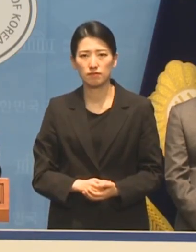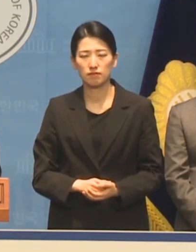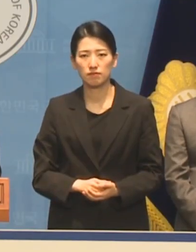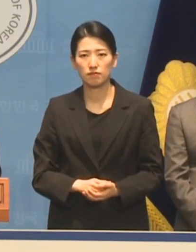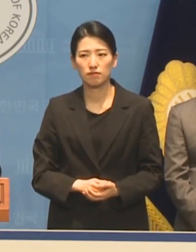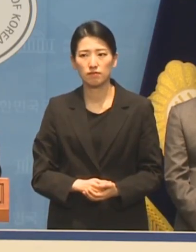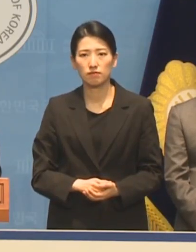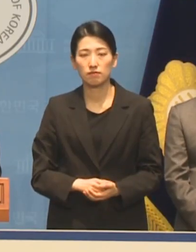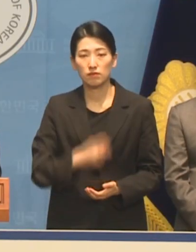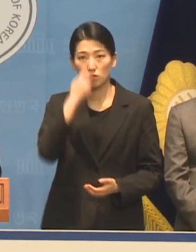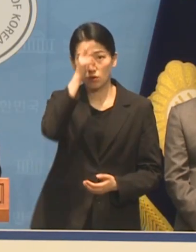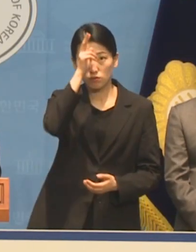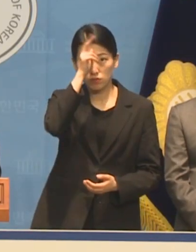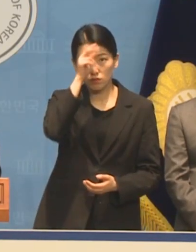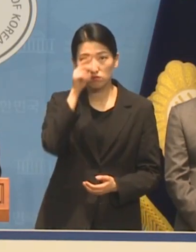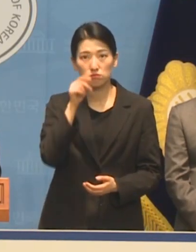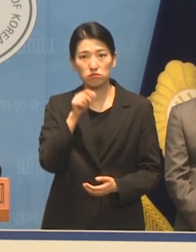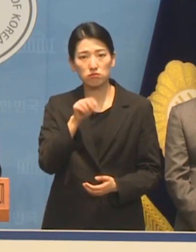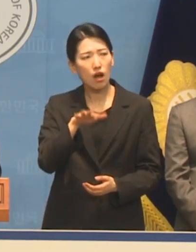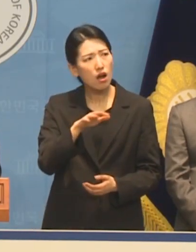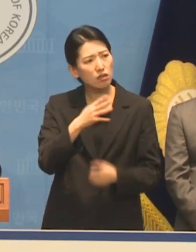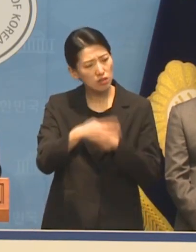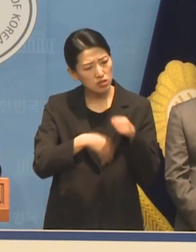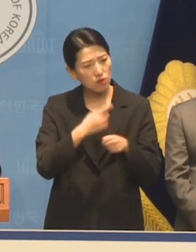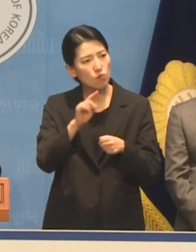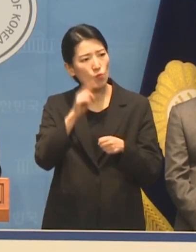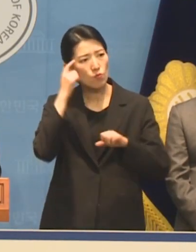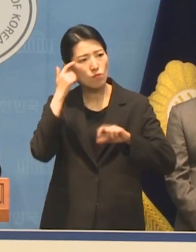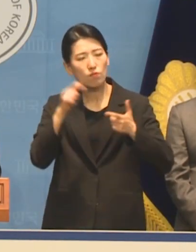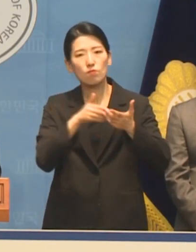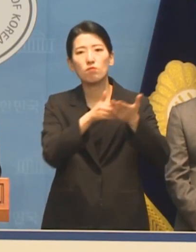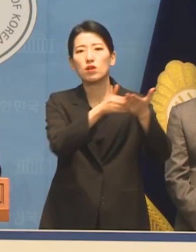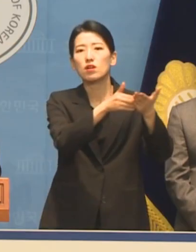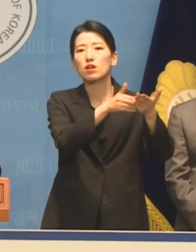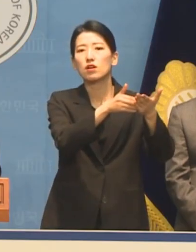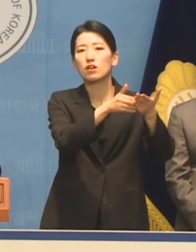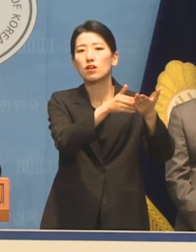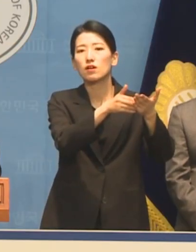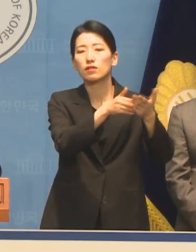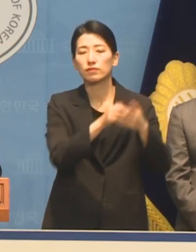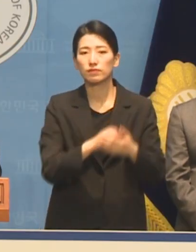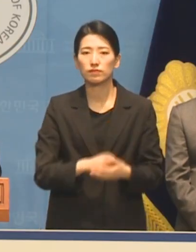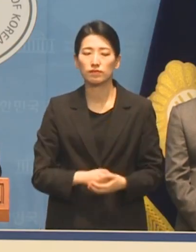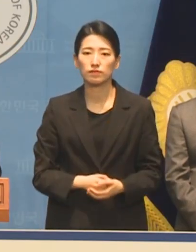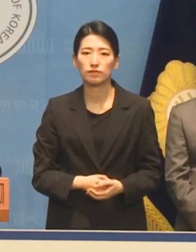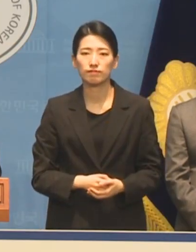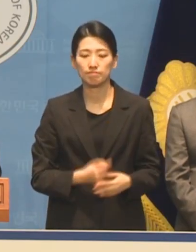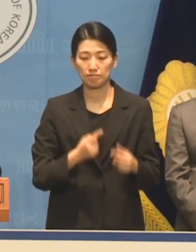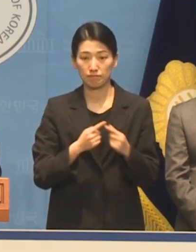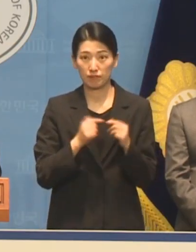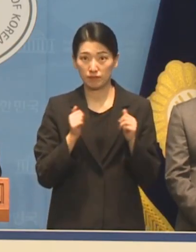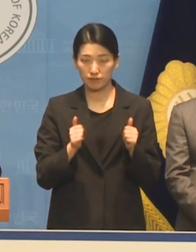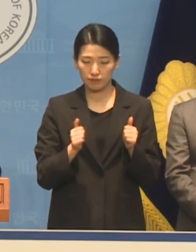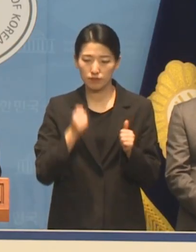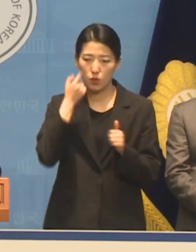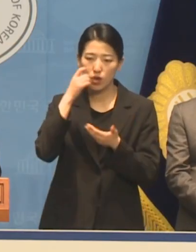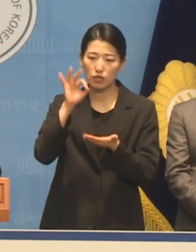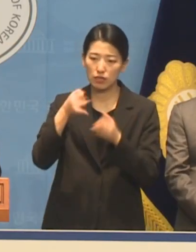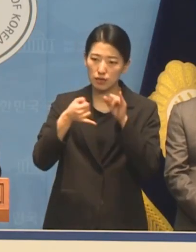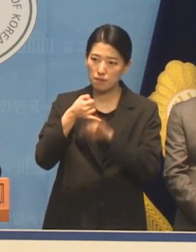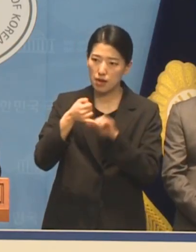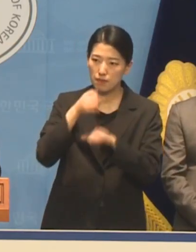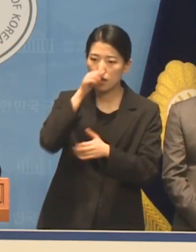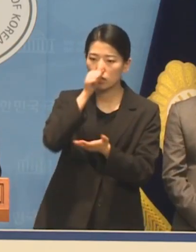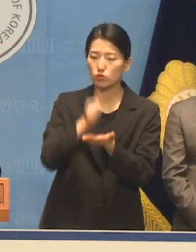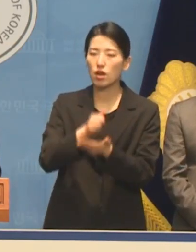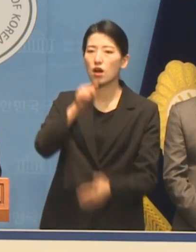이에 즉시 항고를 하였습니다만 이 1심 재판부는 임금체불에 대해서는 유죄를